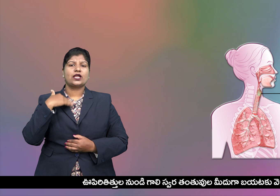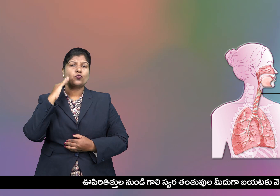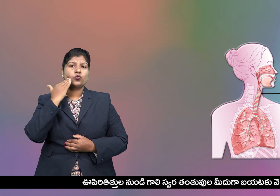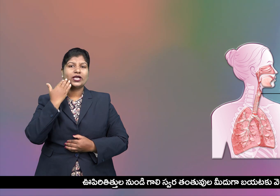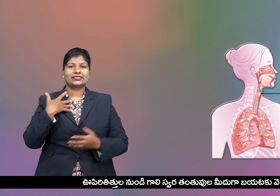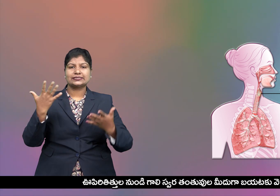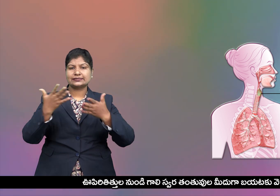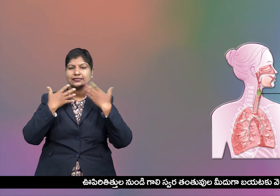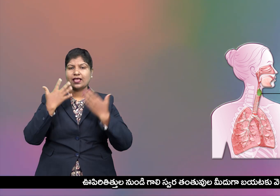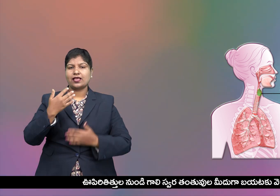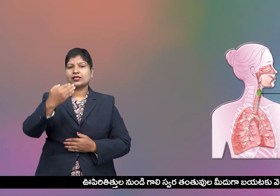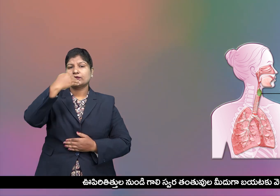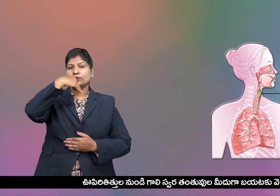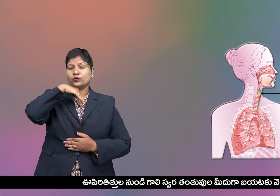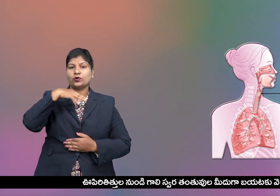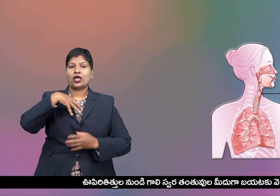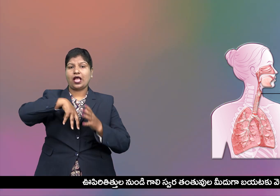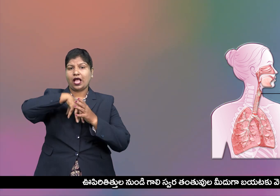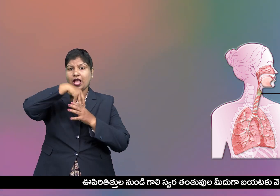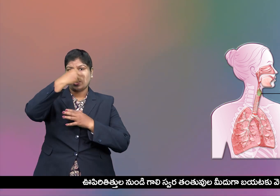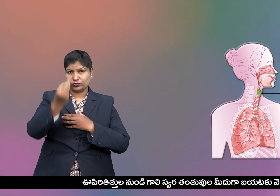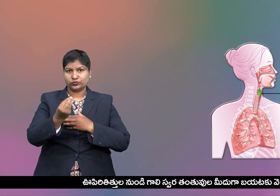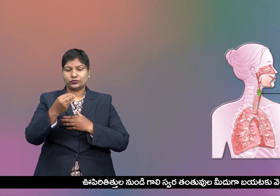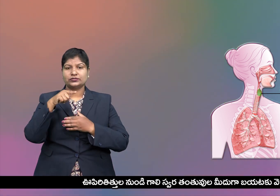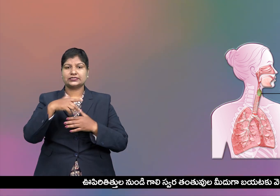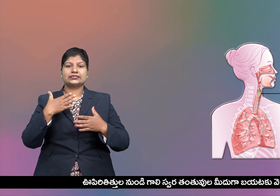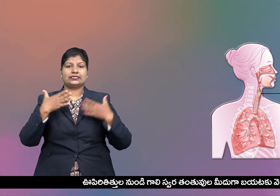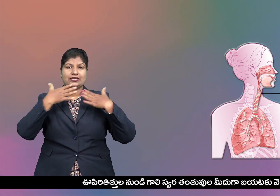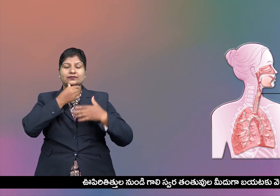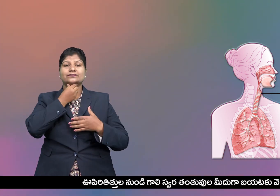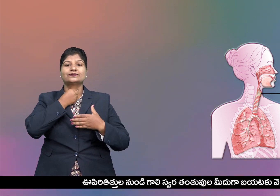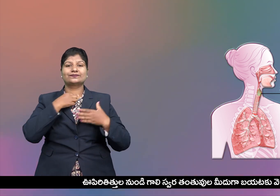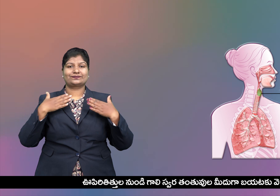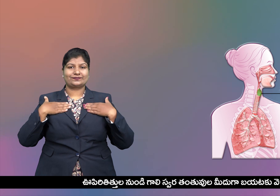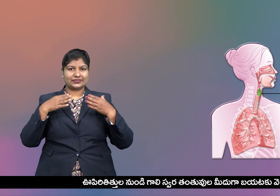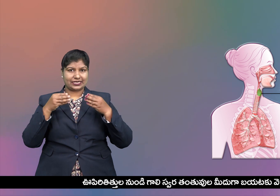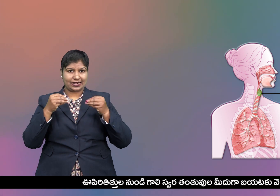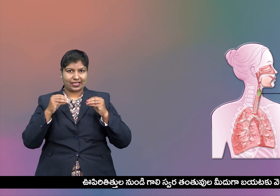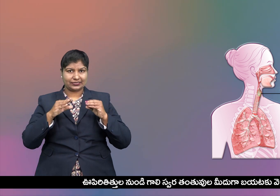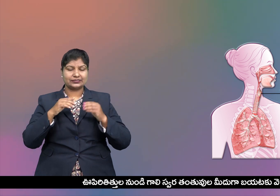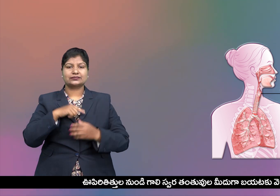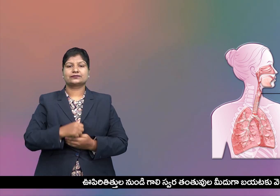ఊపిరితిత్తుల నుండి గాలి స్వర తంతువుల మీదుగా బయటకు వెళ్ళినప్పుడు